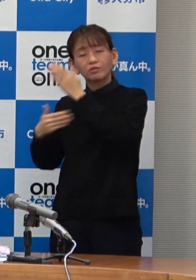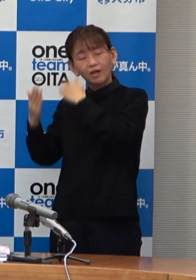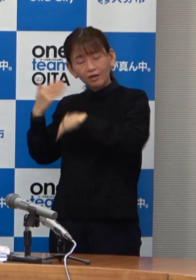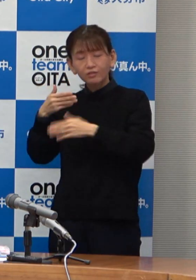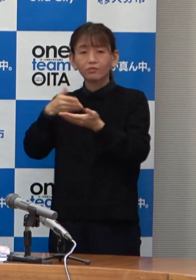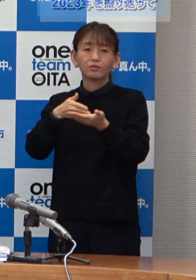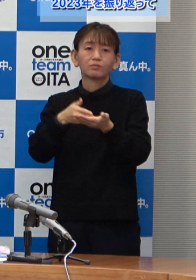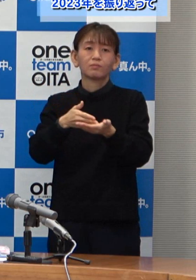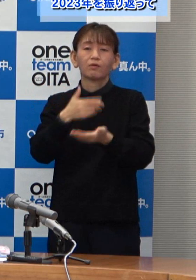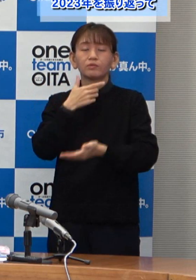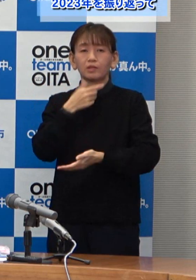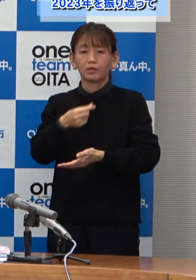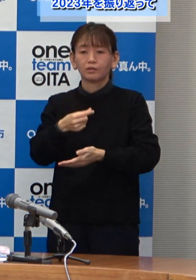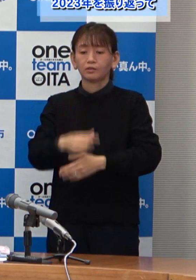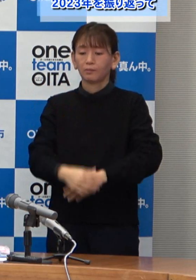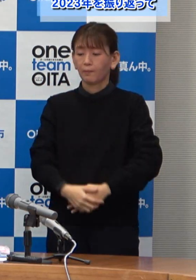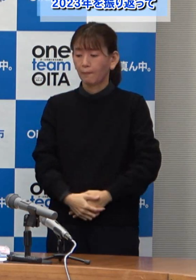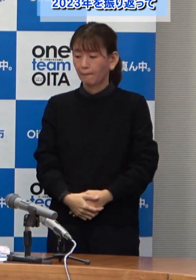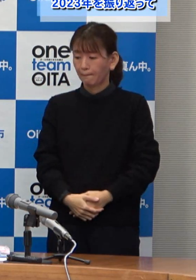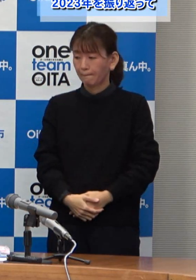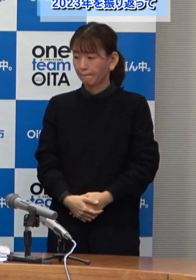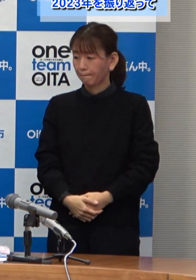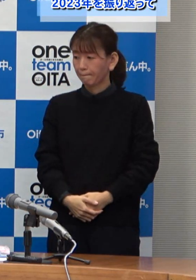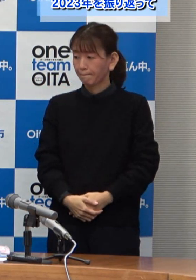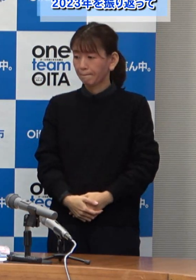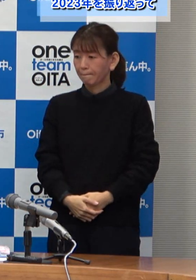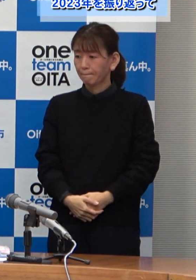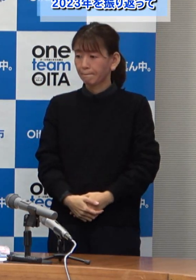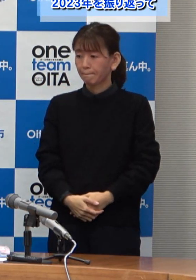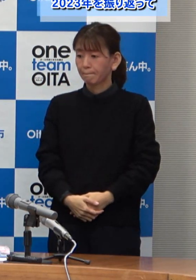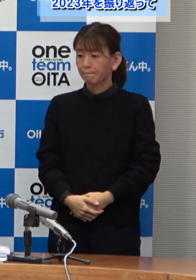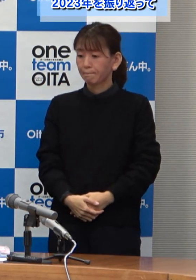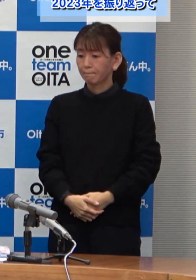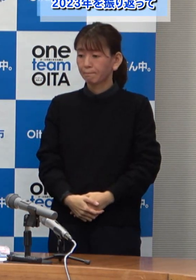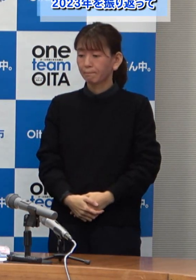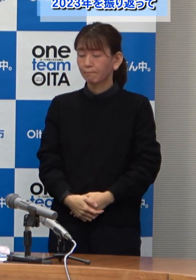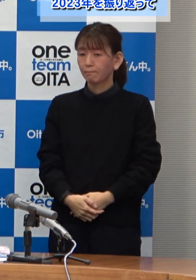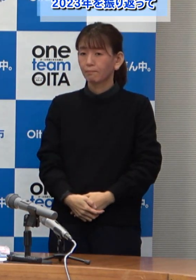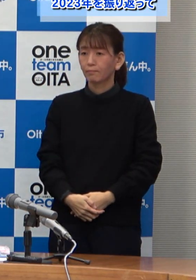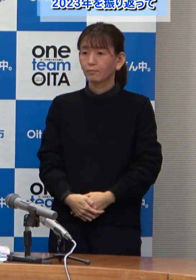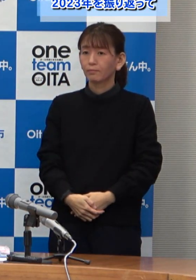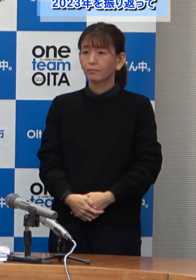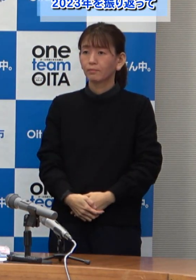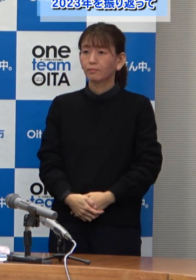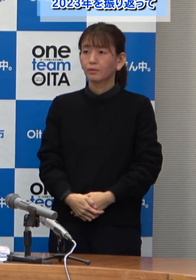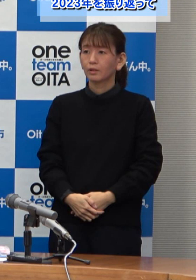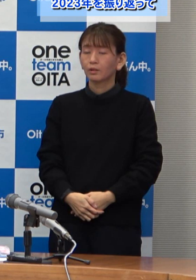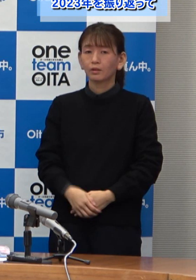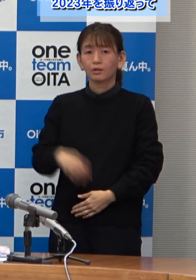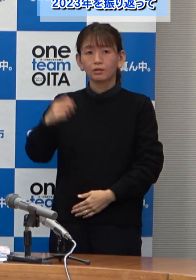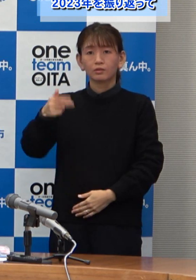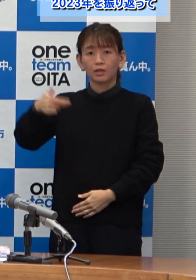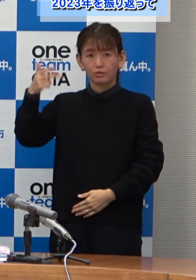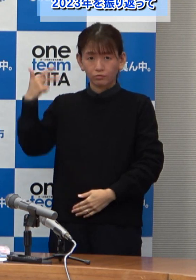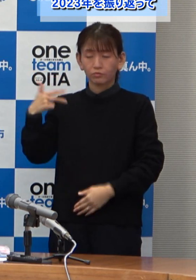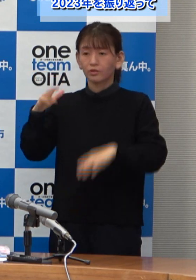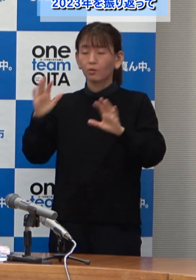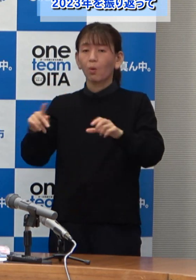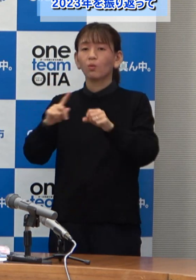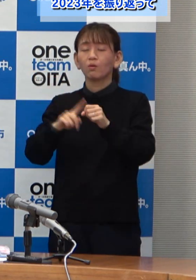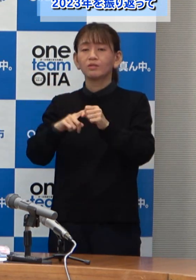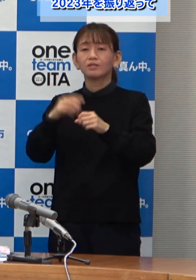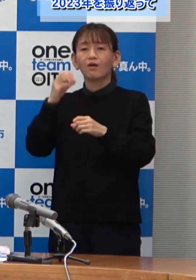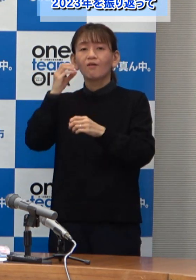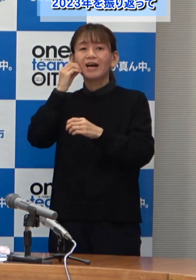ですかえ先週にえ今年の漢字が